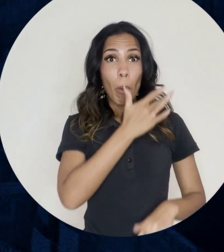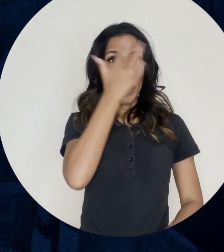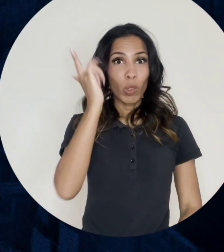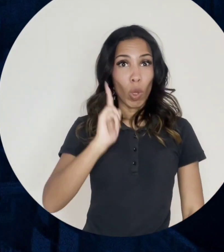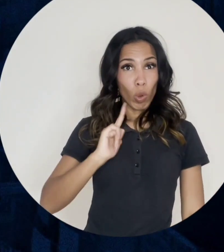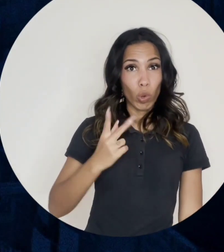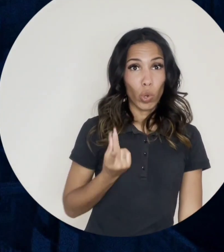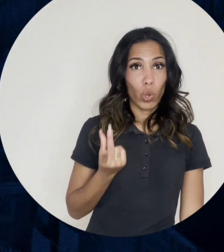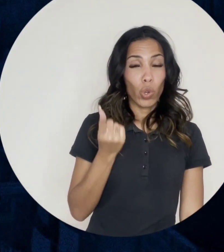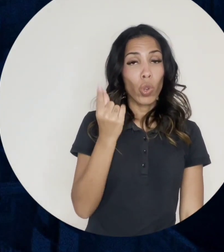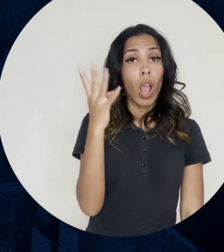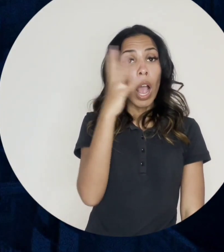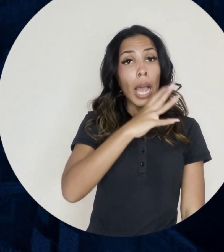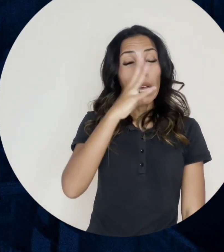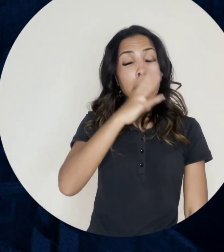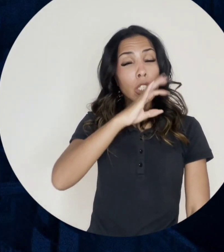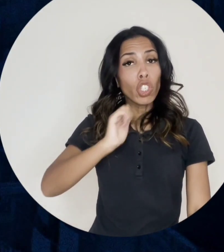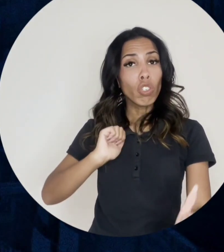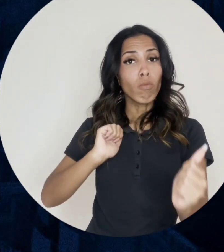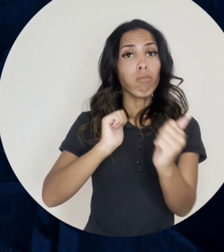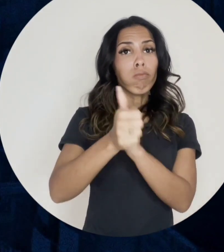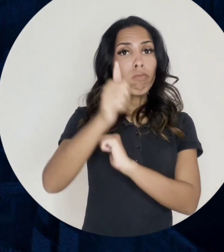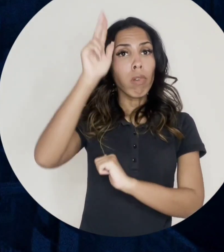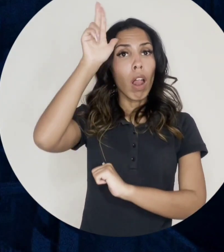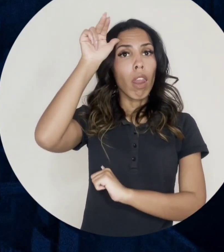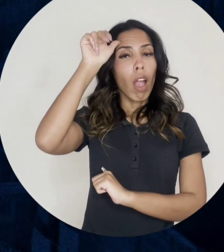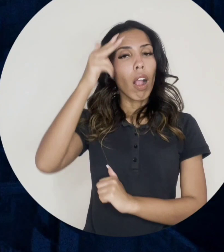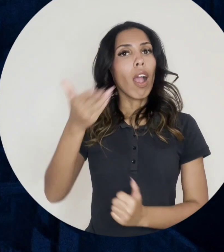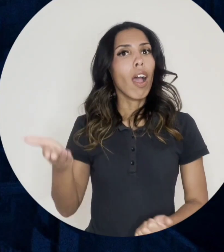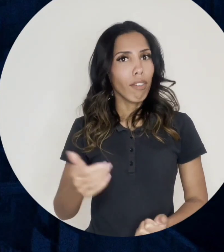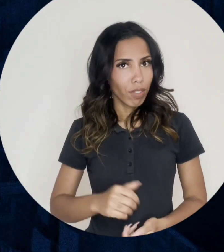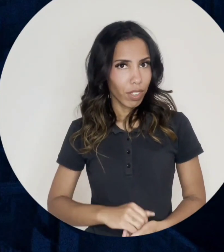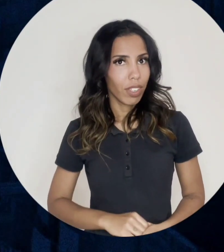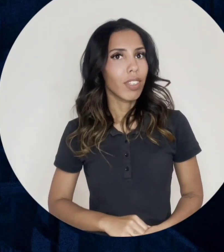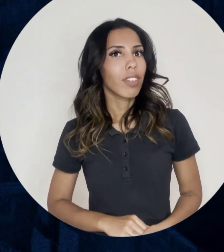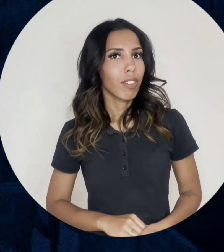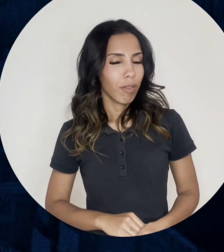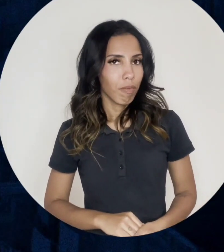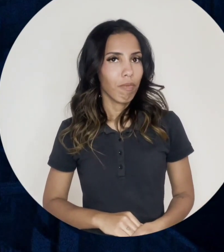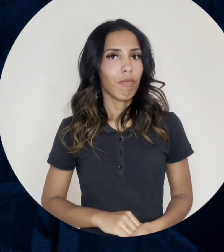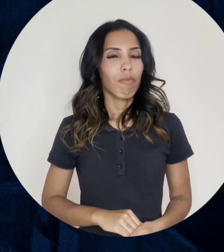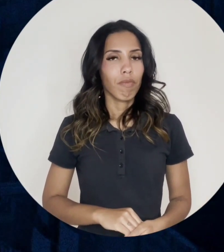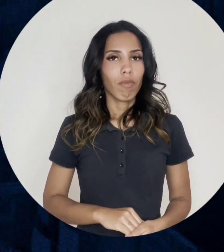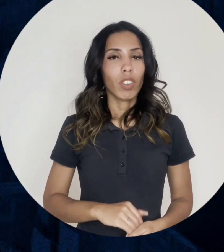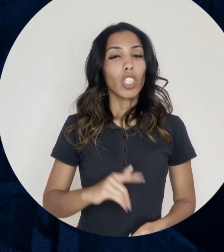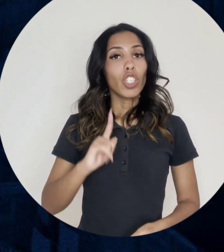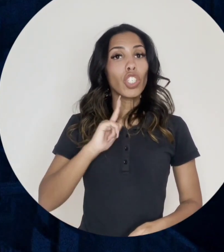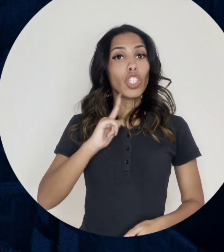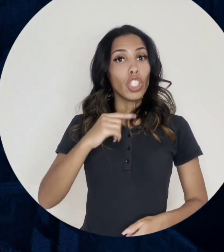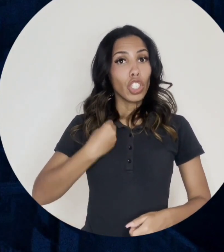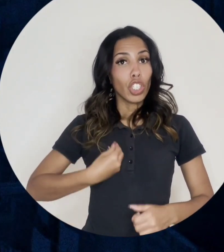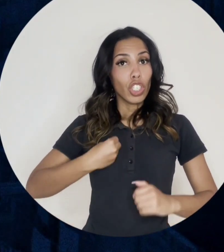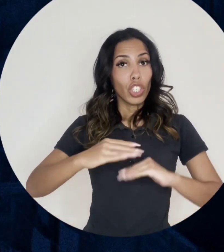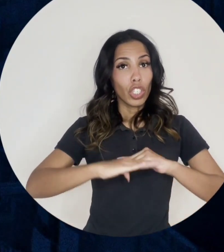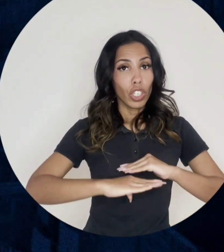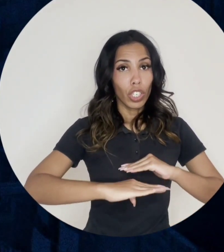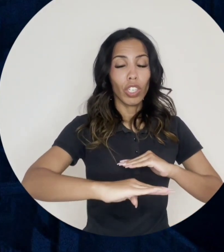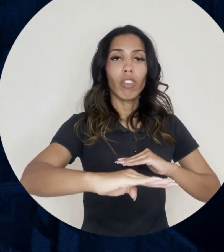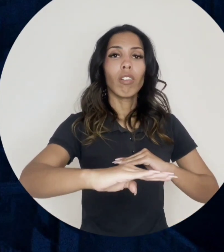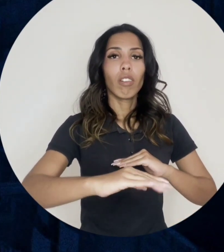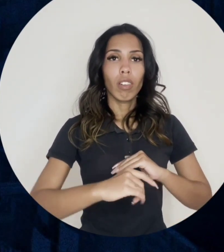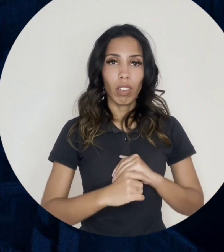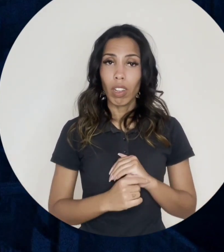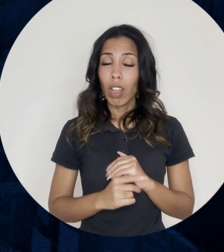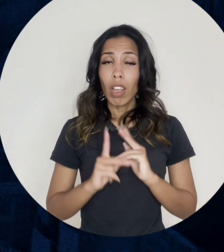dinheiro assistia as corridas, entendeu? Existia essa parte de baixo tão pequena quanto o restante